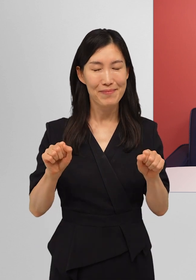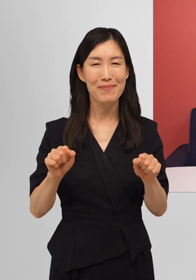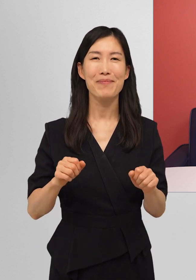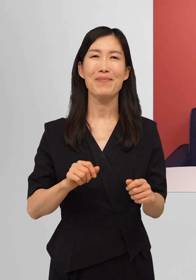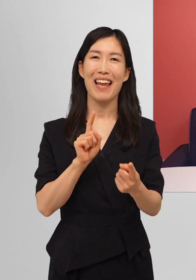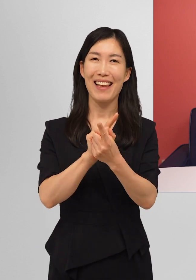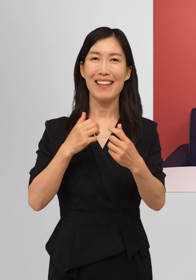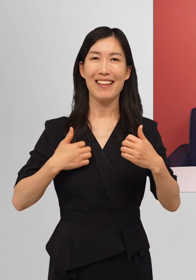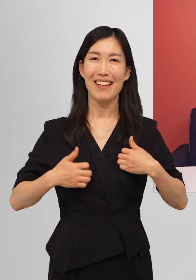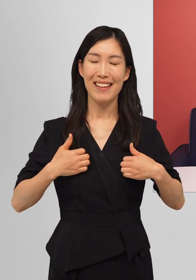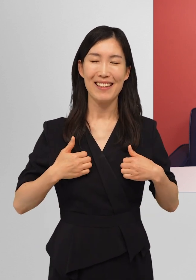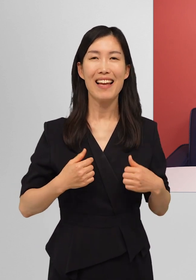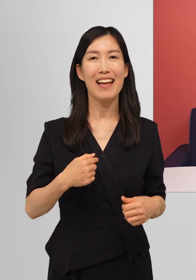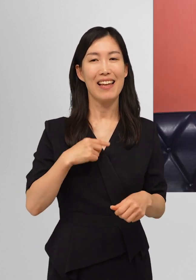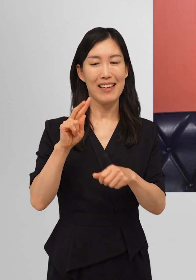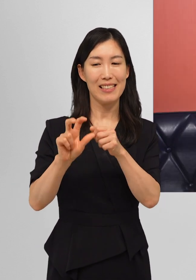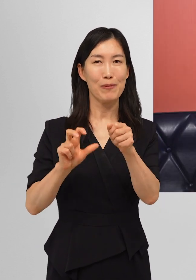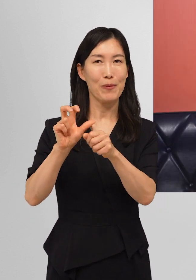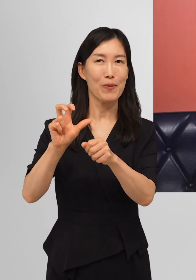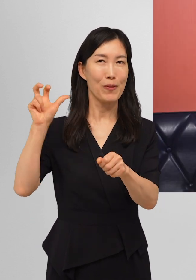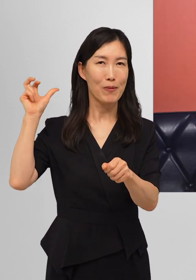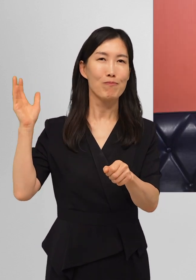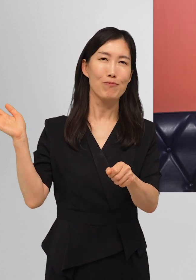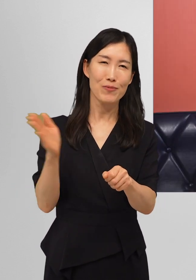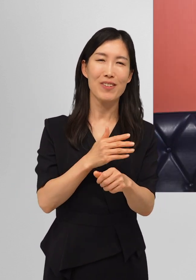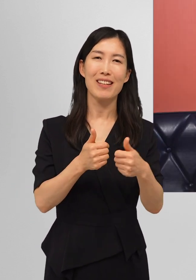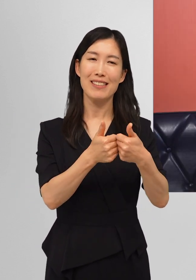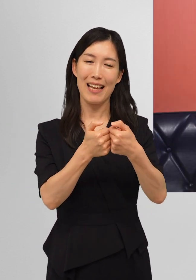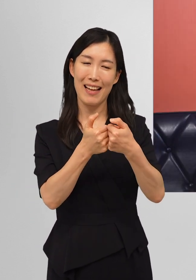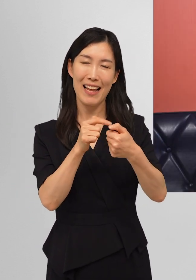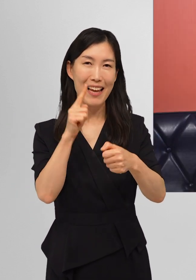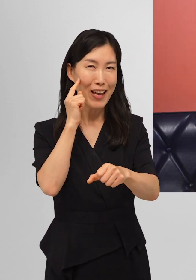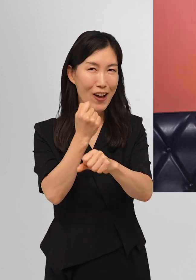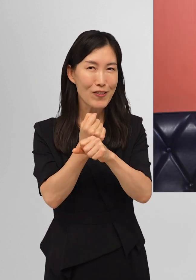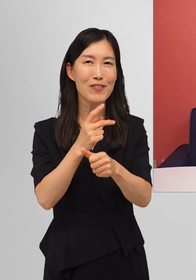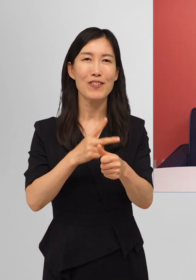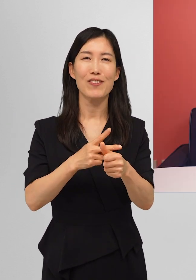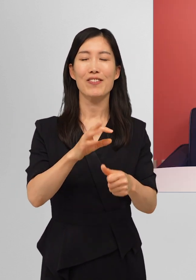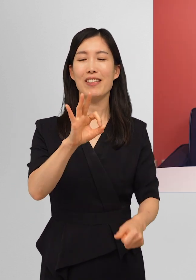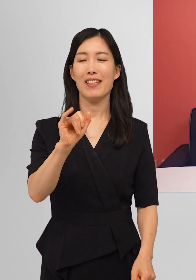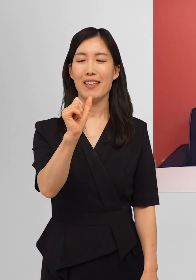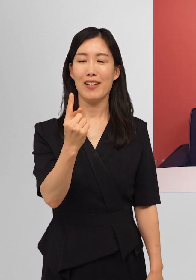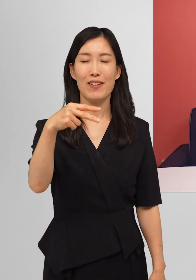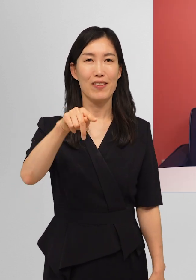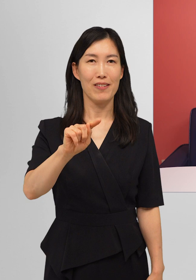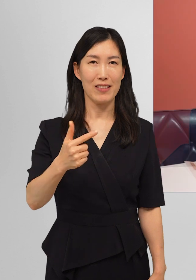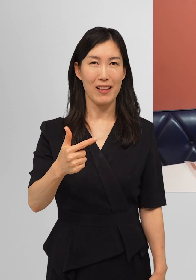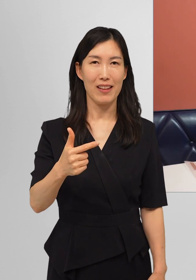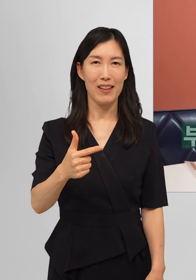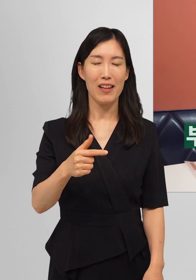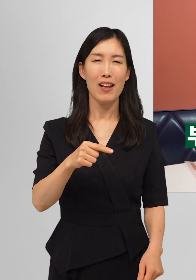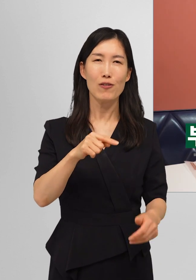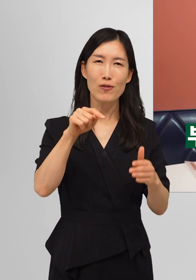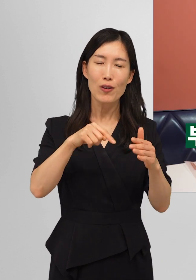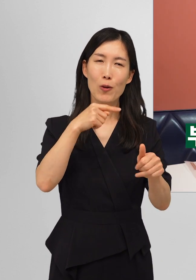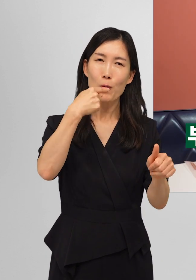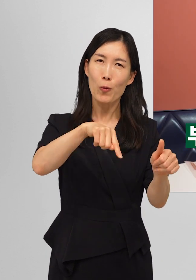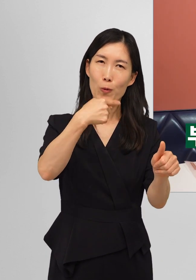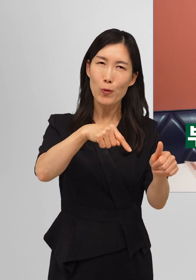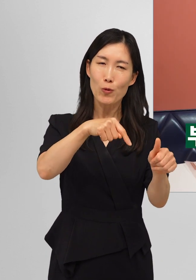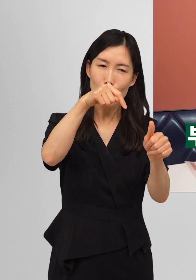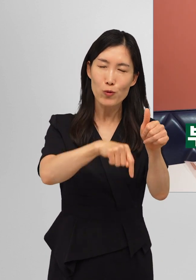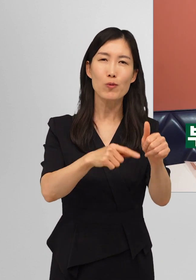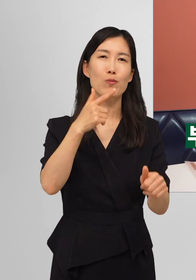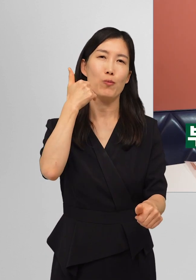안녕하세요. 반갑습니다. 25년간 상담 분야 연구하고 있는 이호선 교수입니다. 교육 분야, 그중에서도 부모 교육